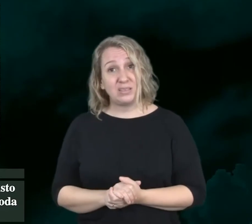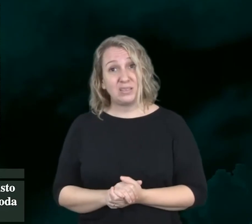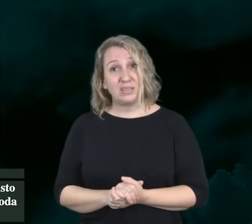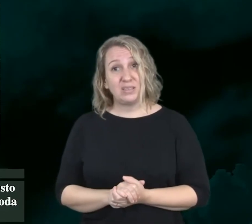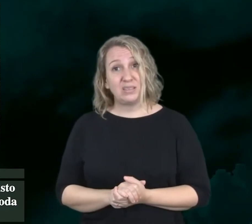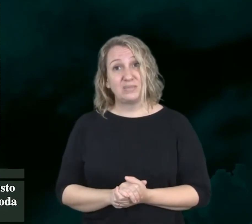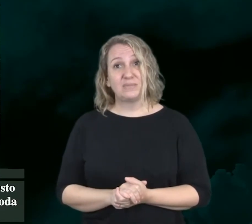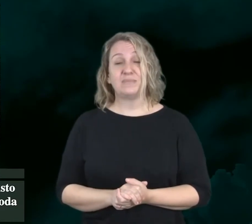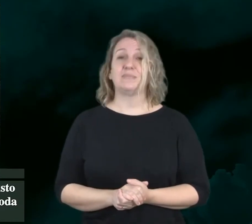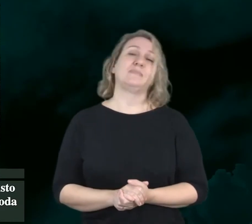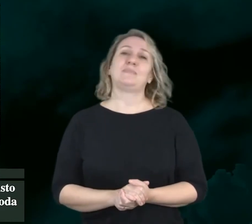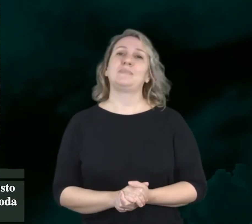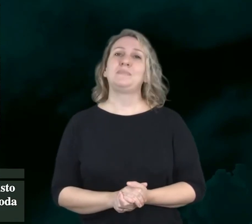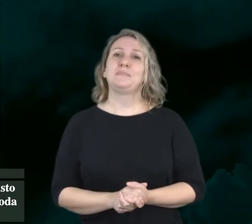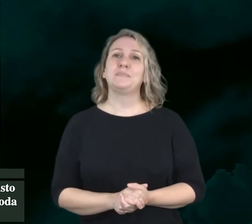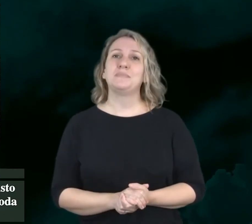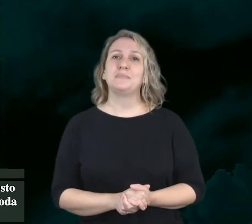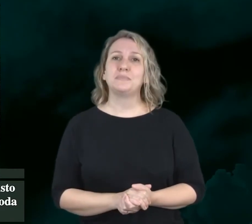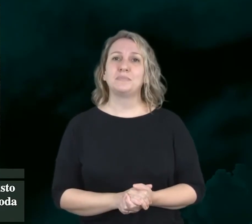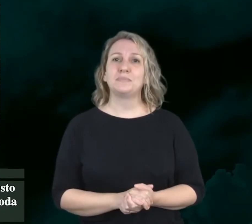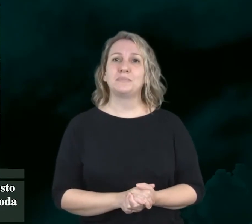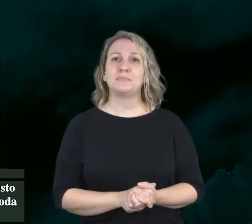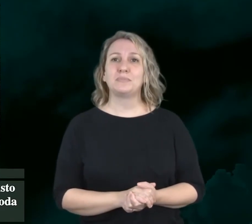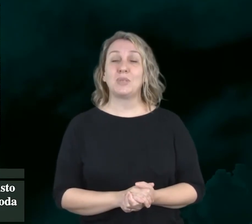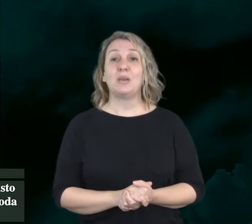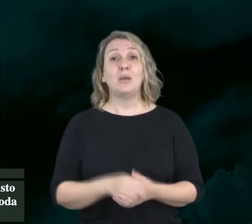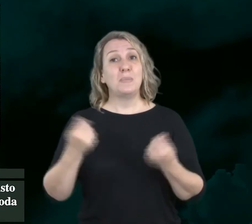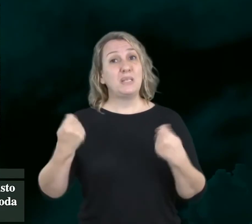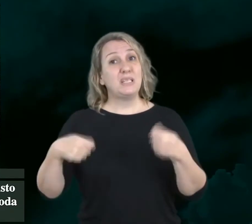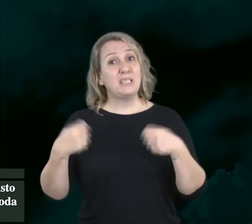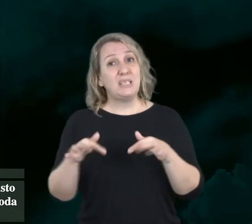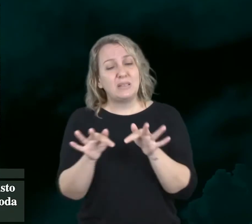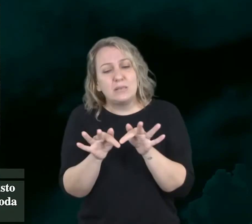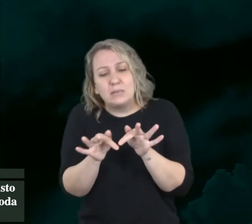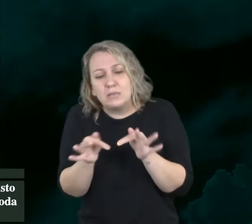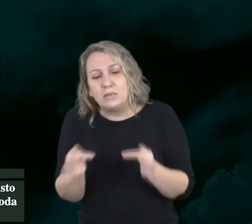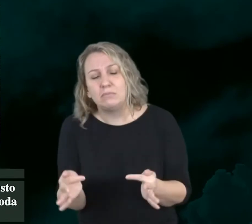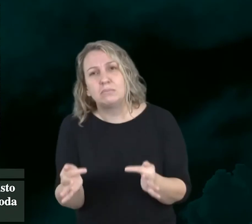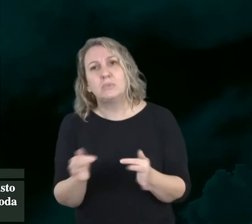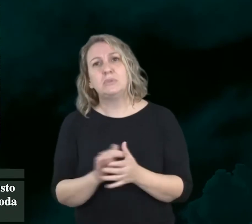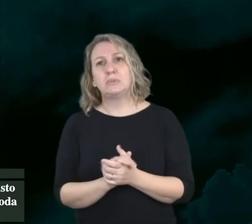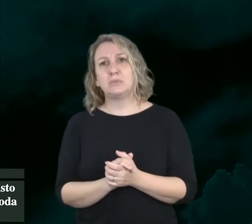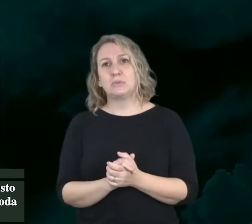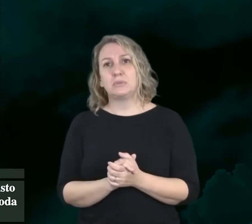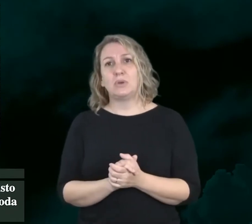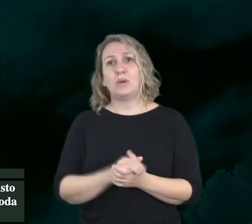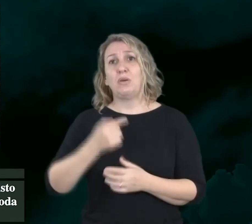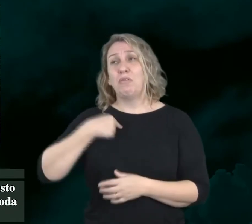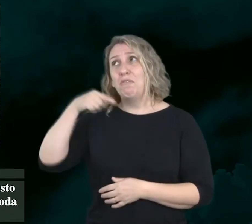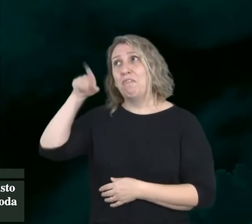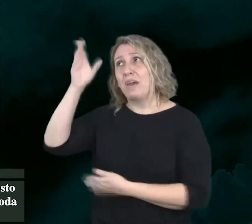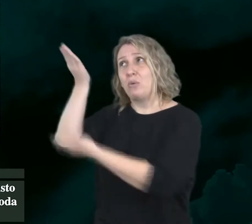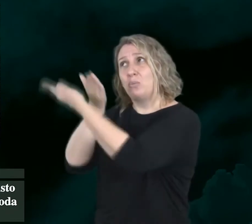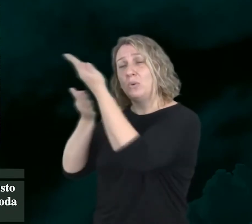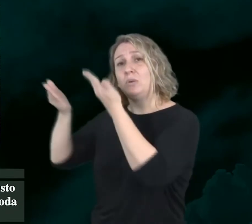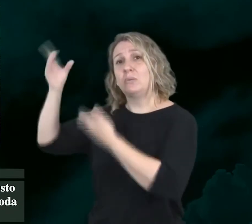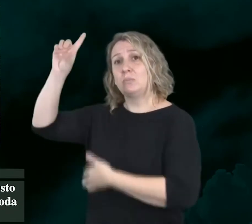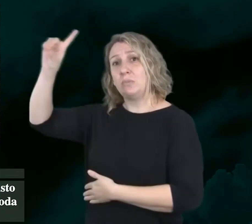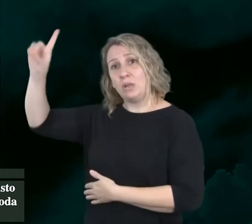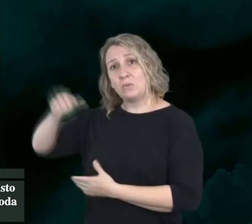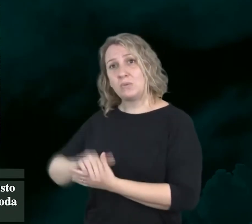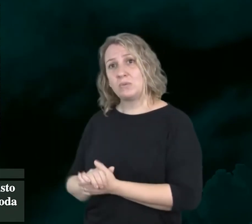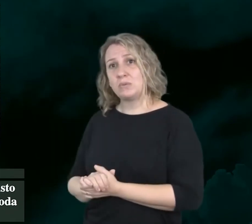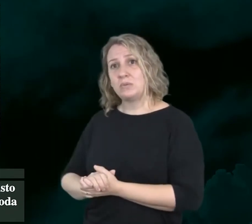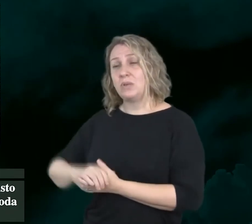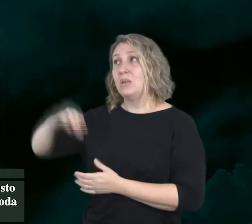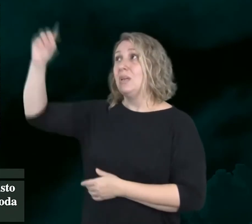defensiva. Vamos ir com simplicidade à presença de Deus. Deus é luz. 1 João 1 mostra que Deus é luz.